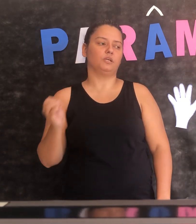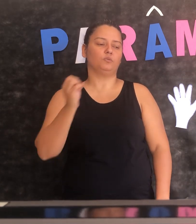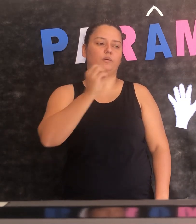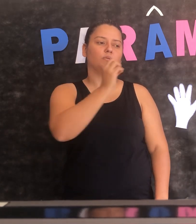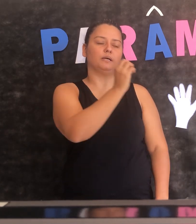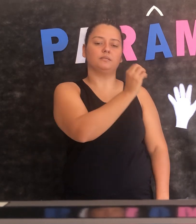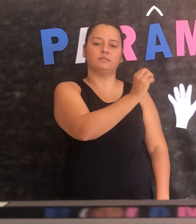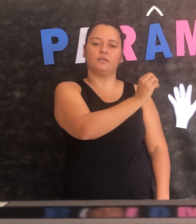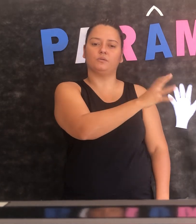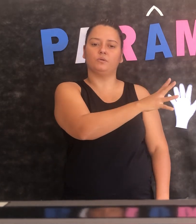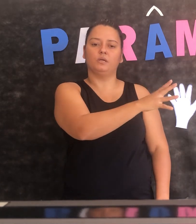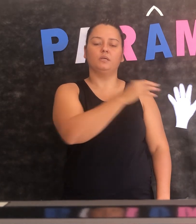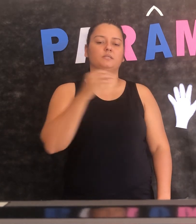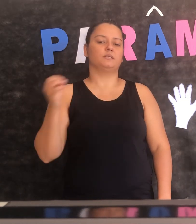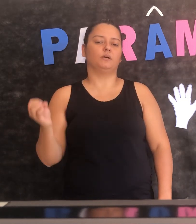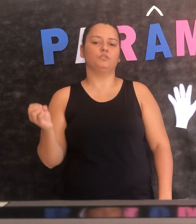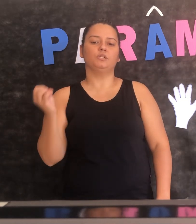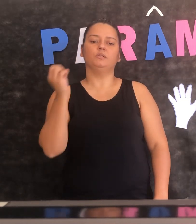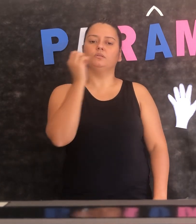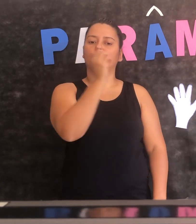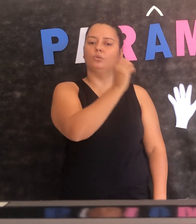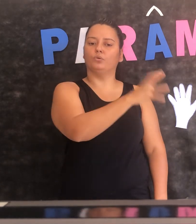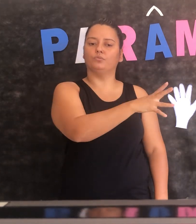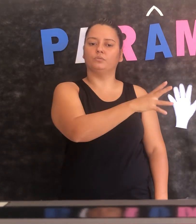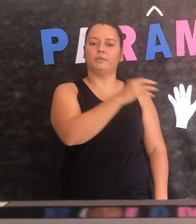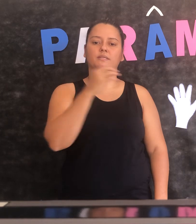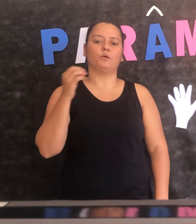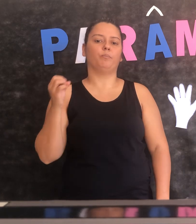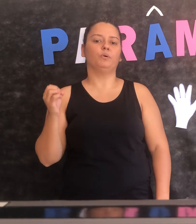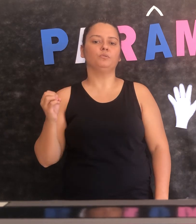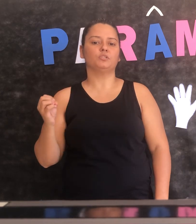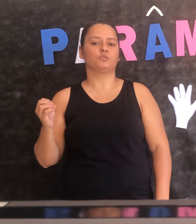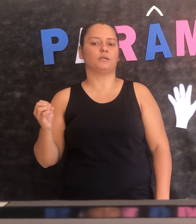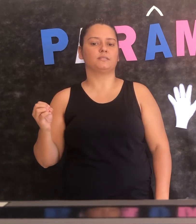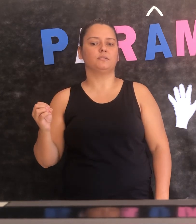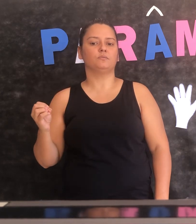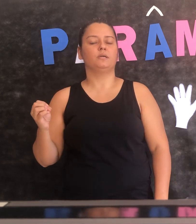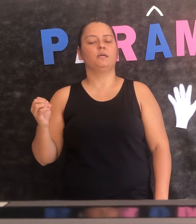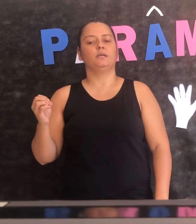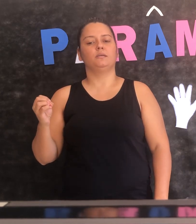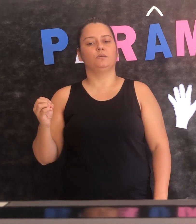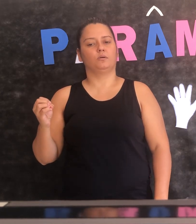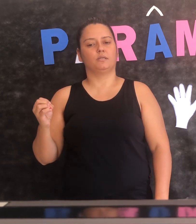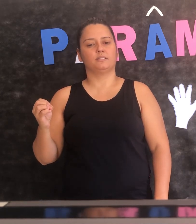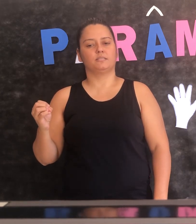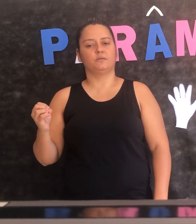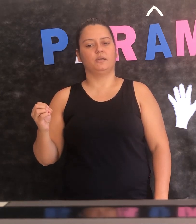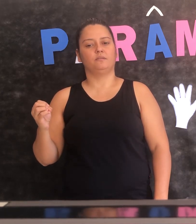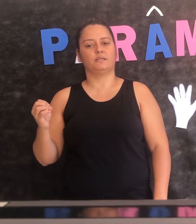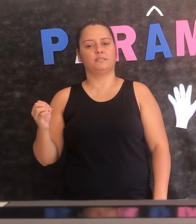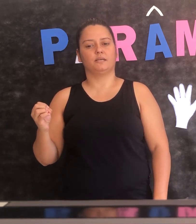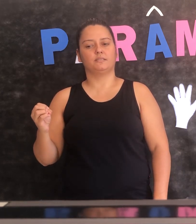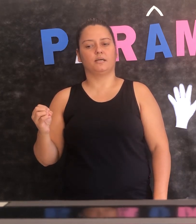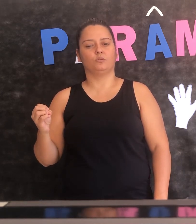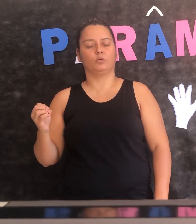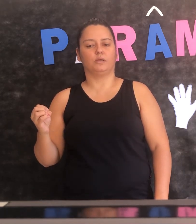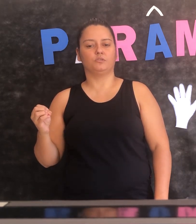para o lado esquerdo, sinal de novo. Então, esse é o ponto de articulação e localização, ele vai ser realizado do meu lado